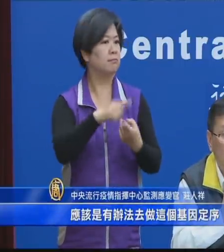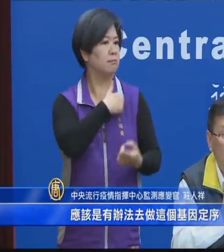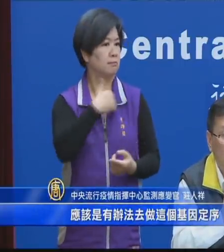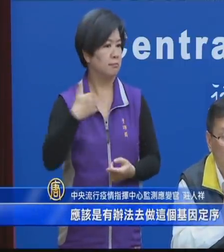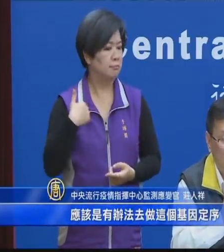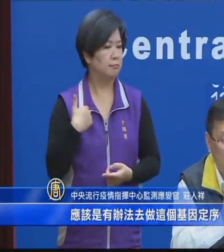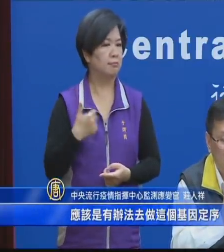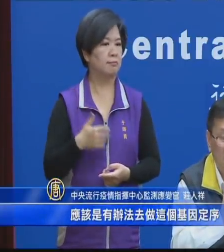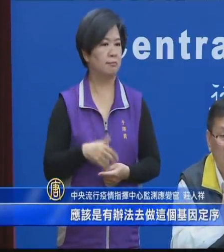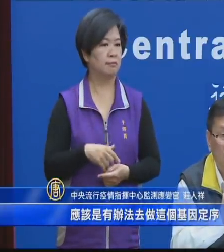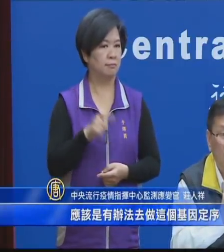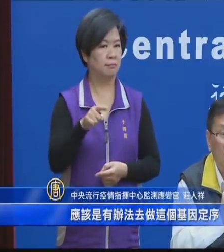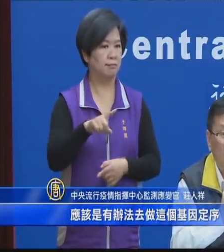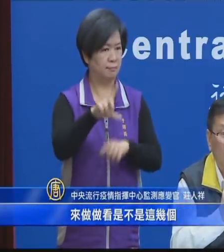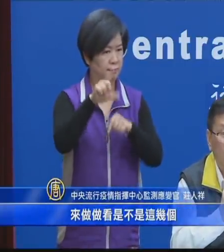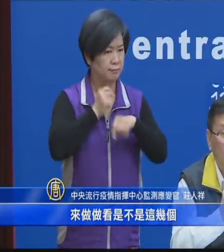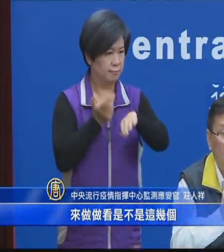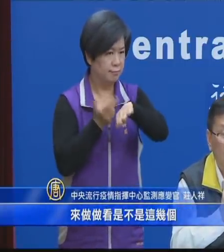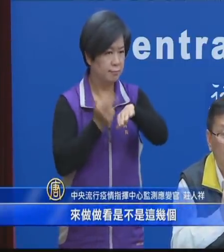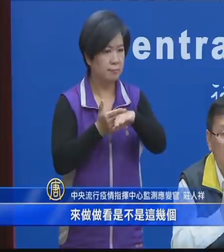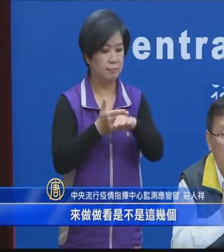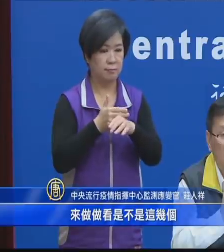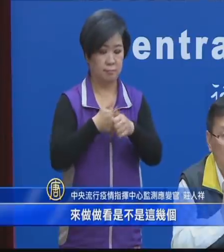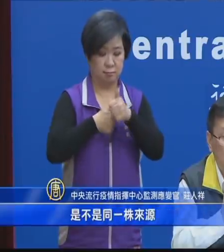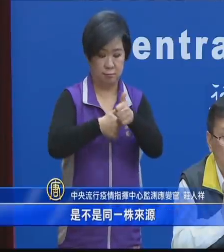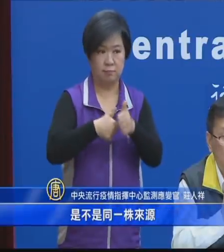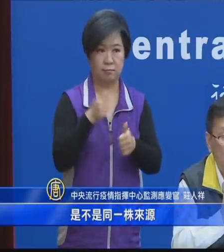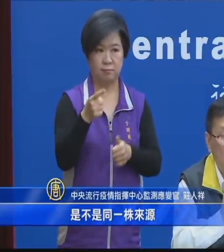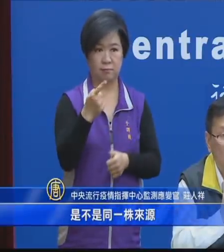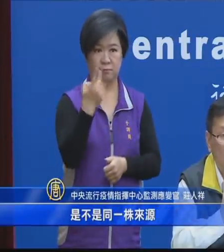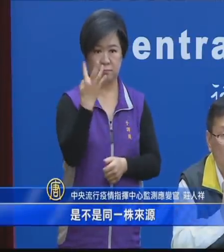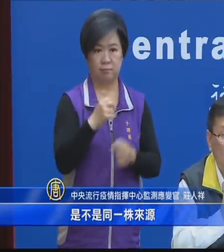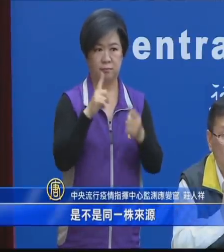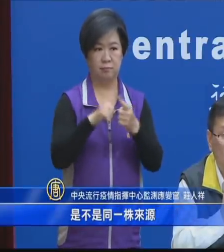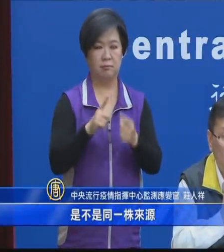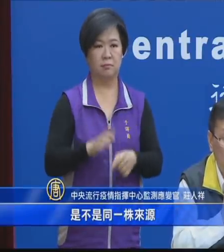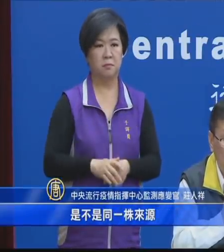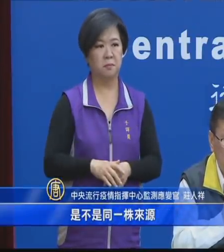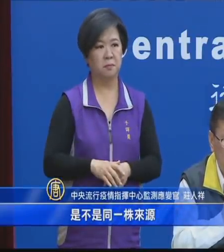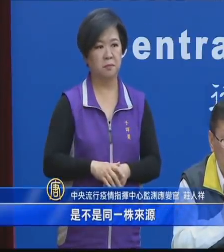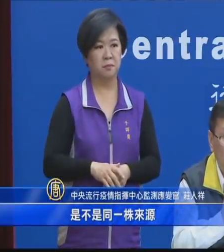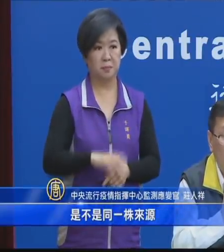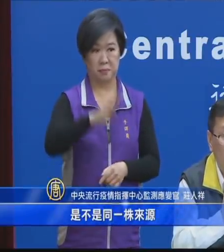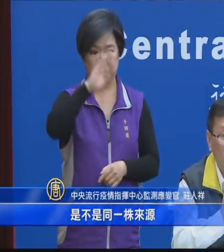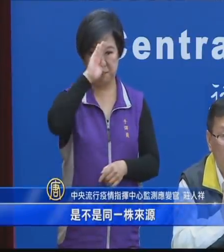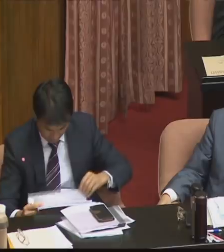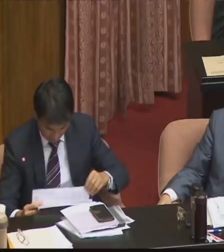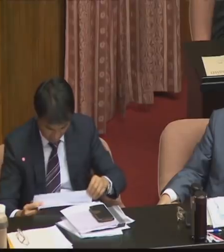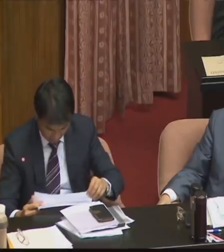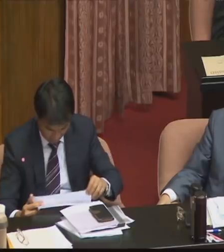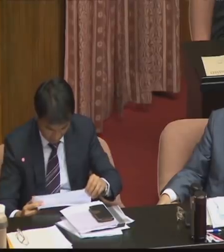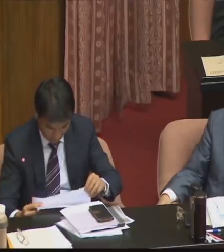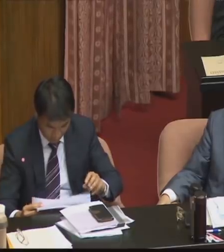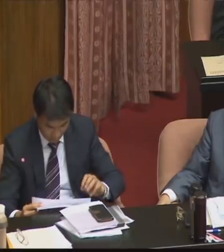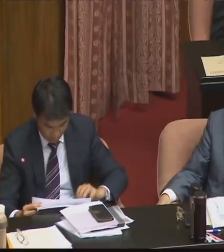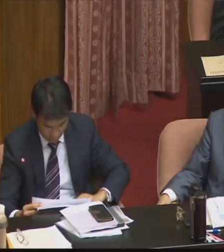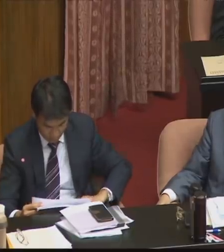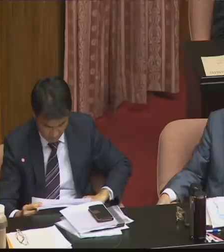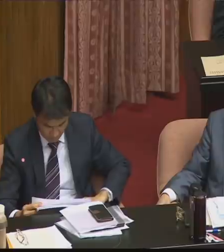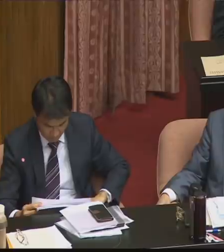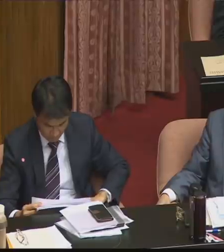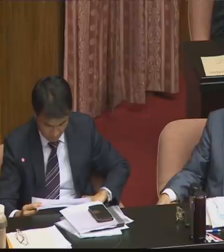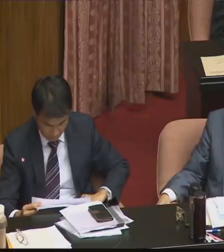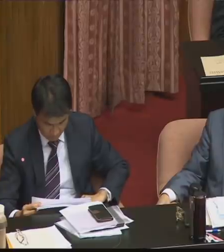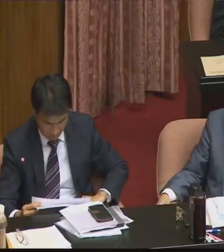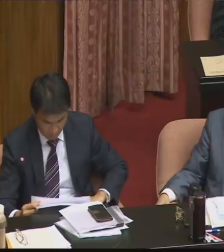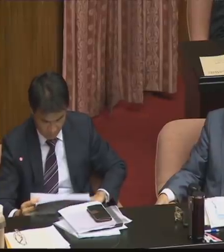做这个基因定序，来做看是不是这几个是不是同一个同一株来源的。 指挥官陈时中上